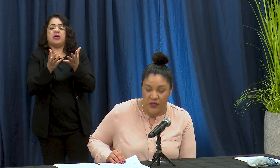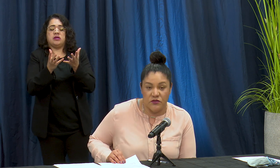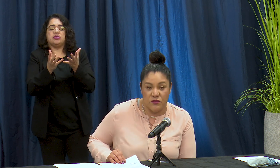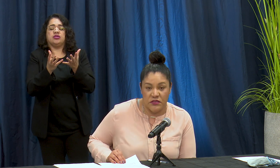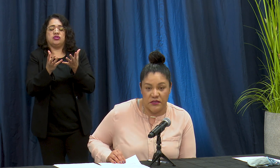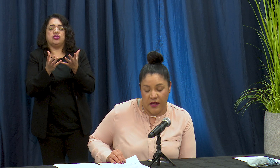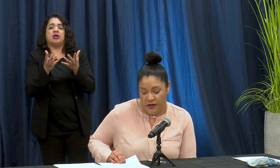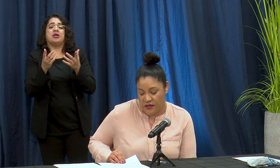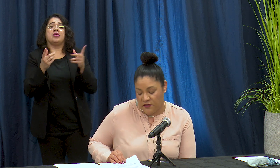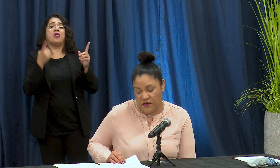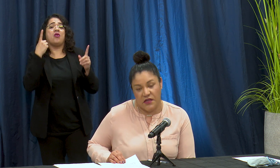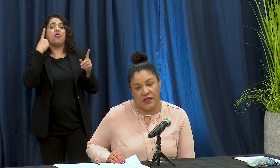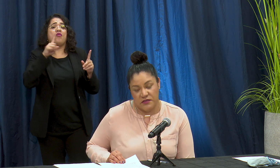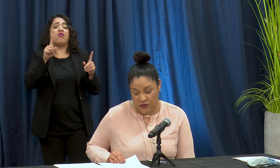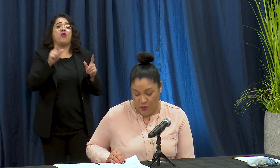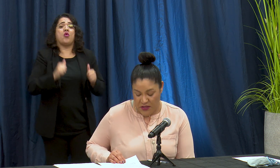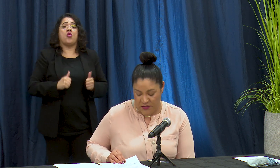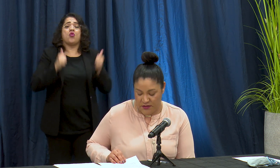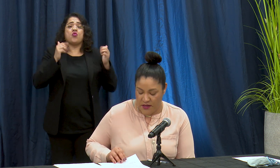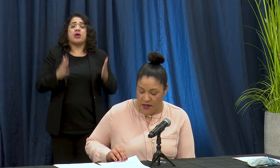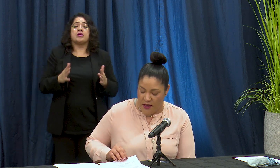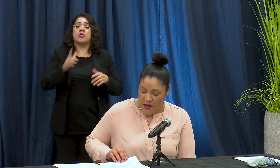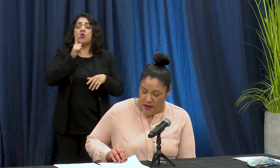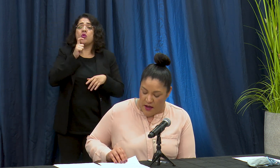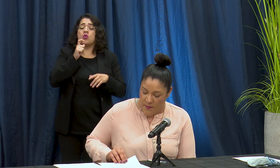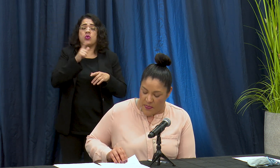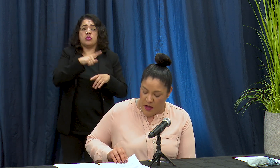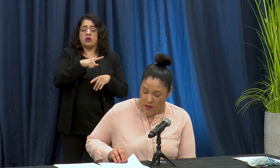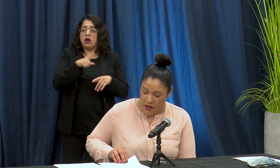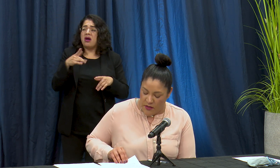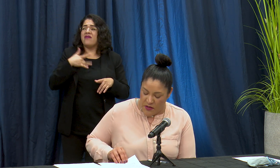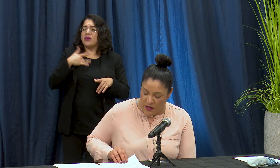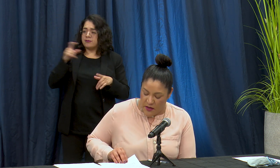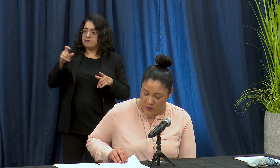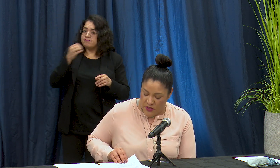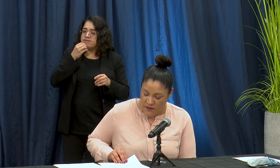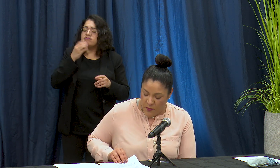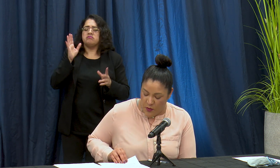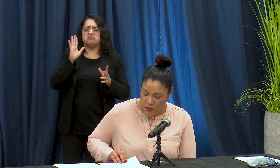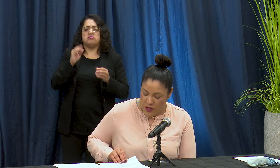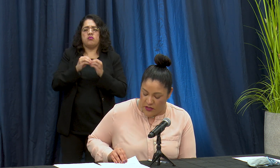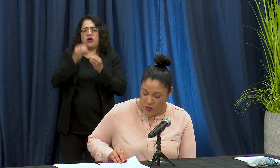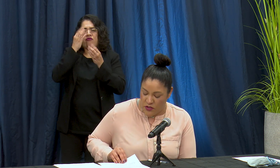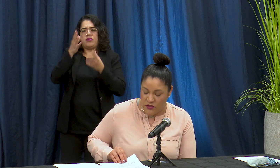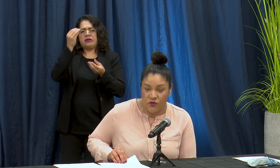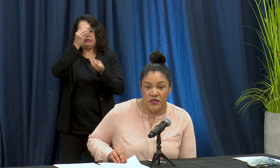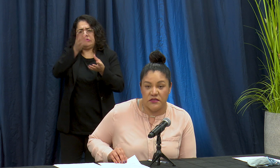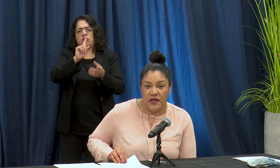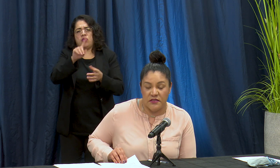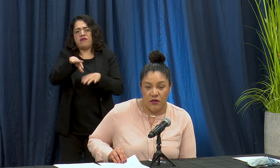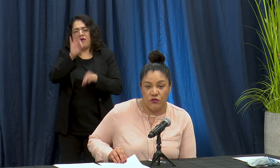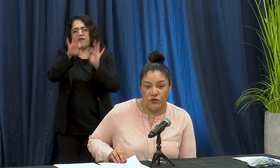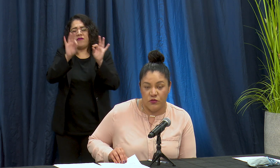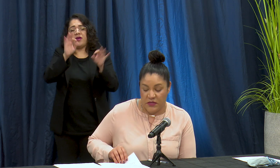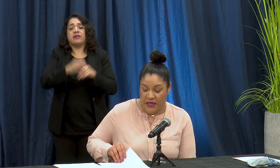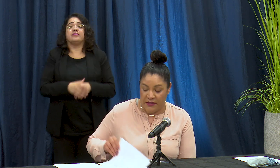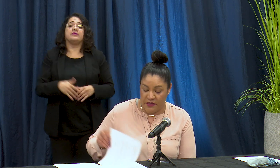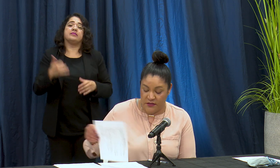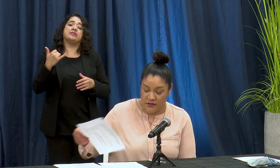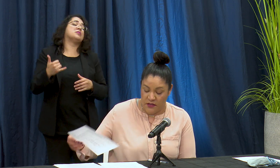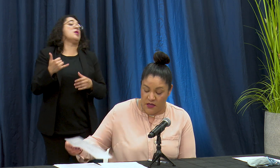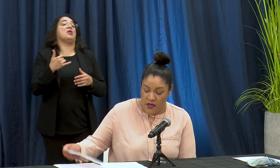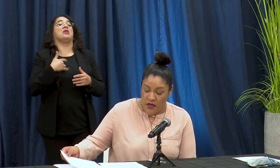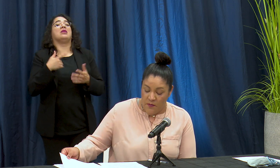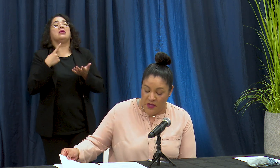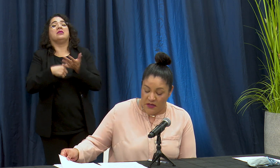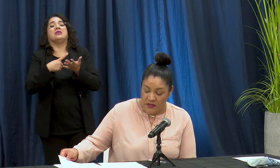residentes pueden solicitar y recibir estas comidas. Ahora también queremos hablar poco de las condiciones de la salud